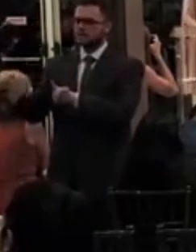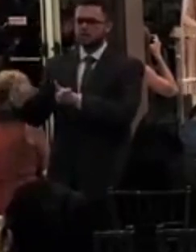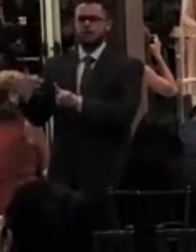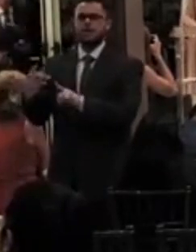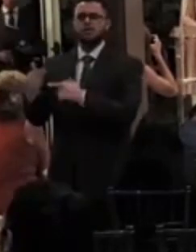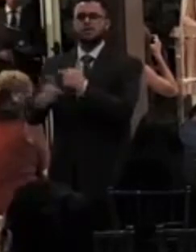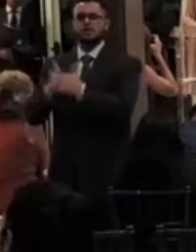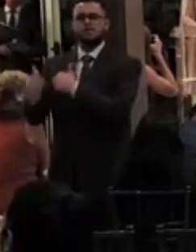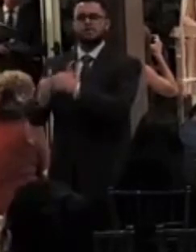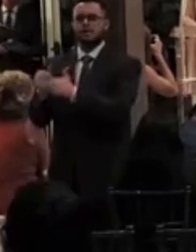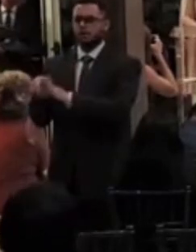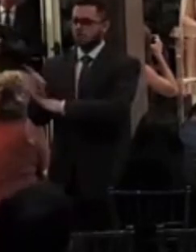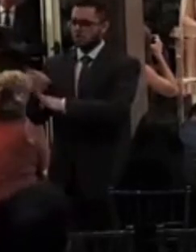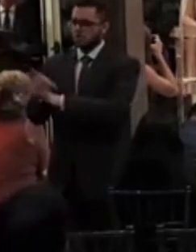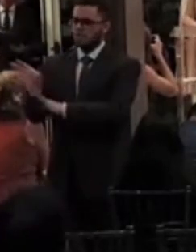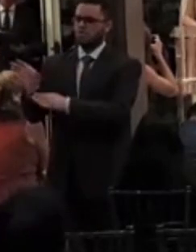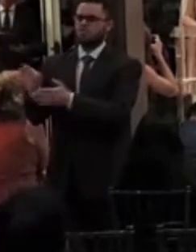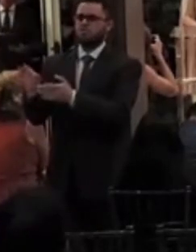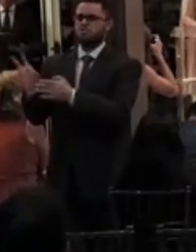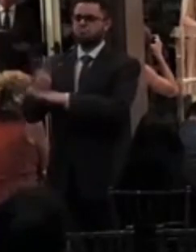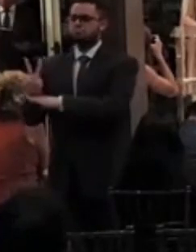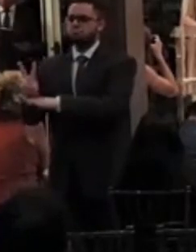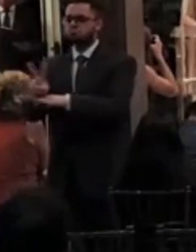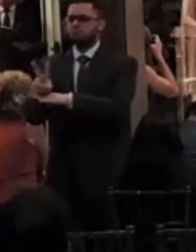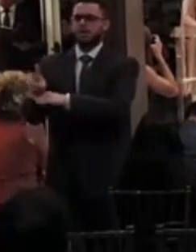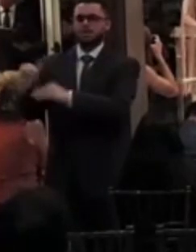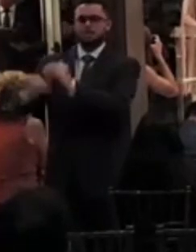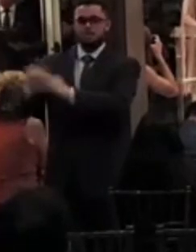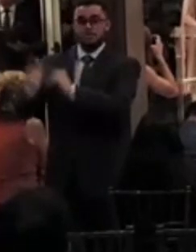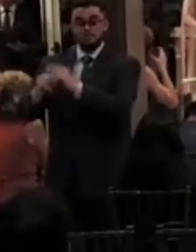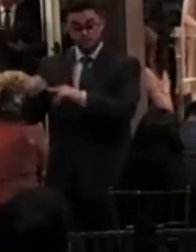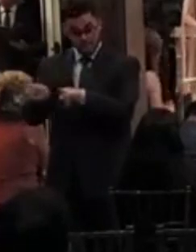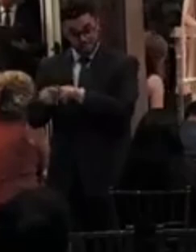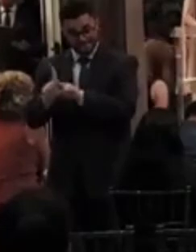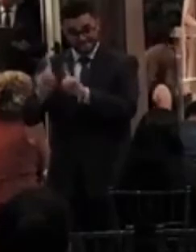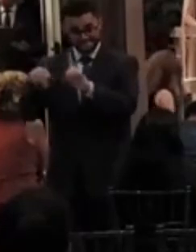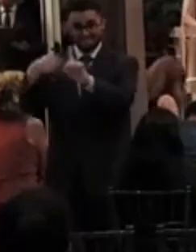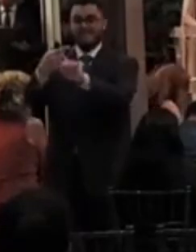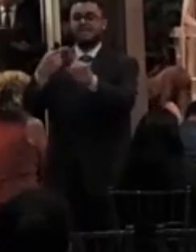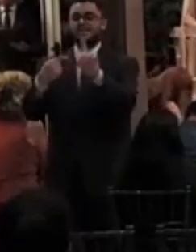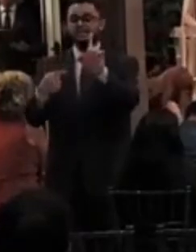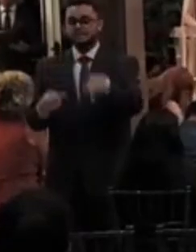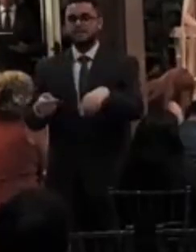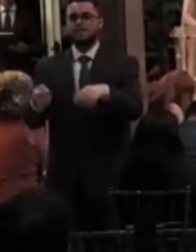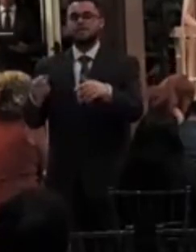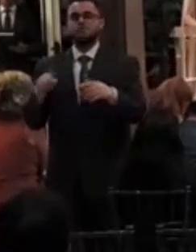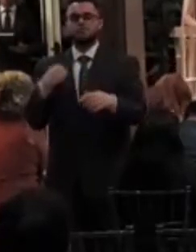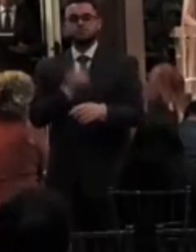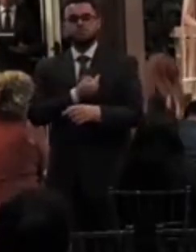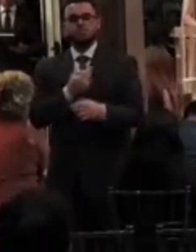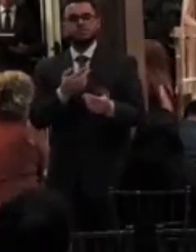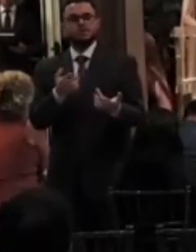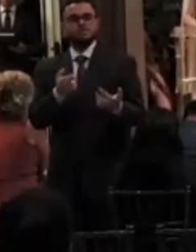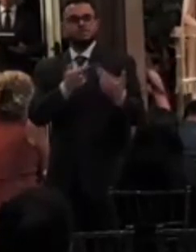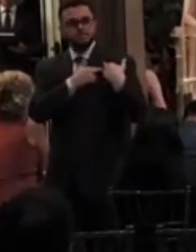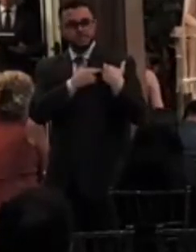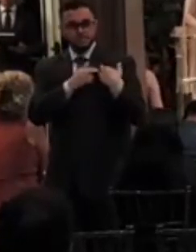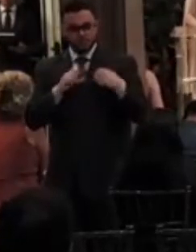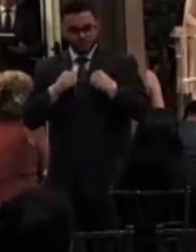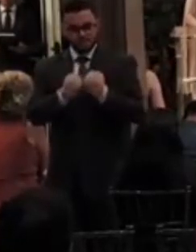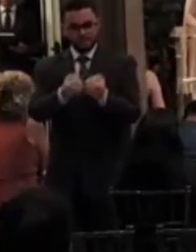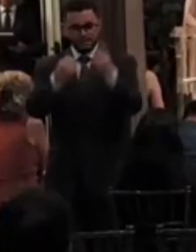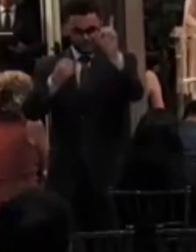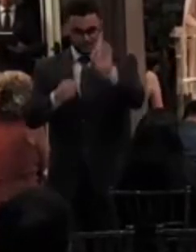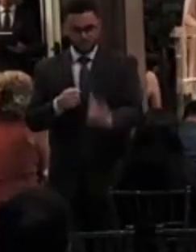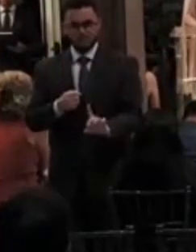e disciplinar a profissão, e mais do que isso, a missão dos conselhos de defender direitos.